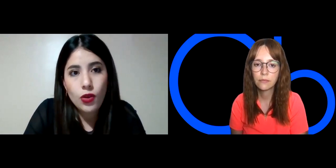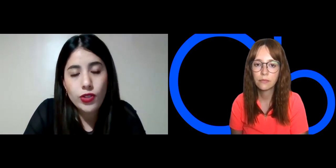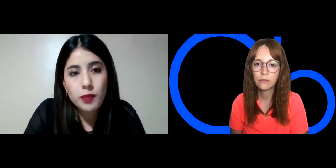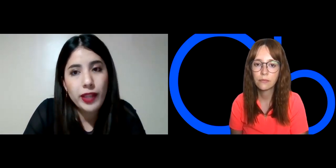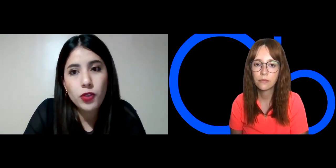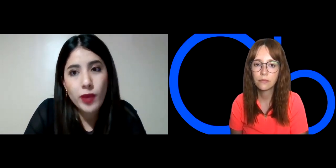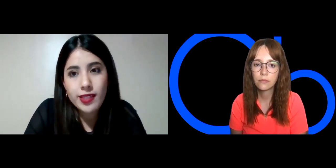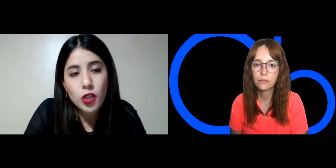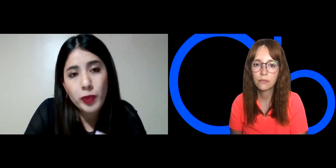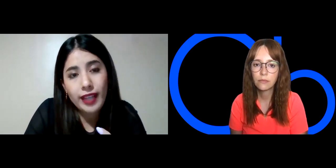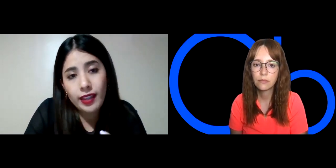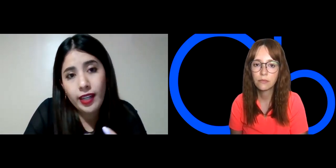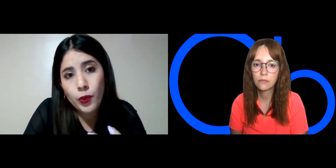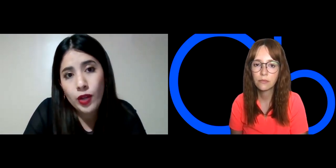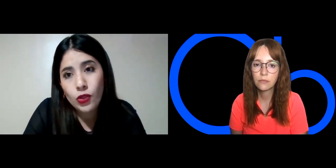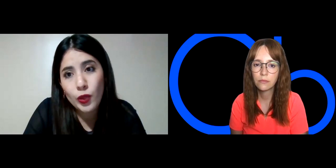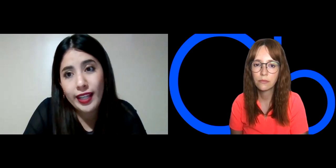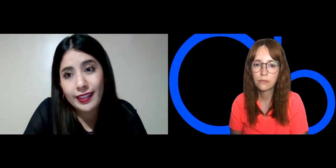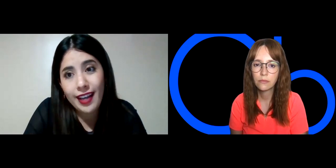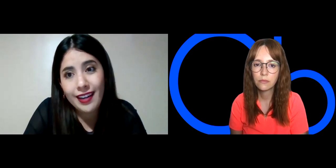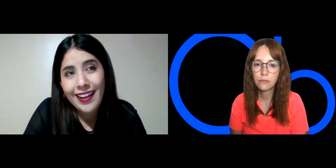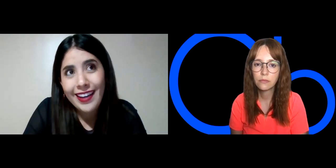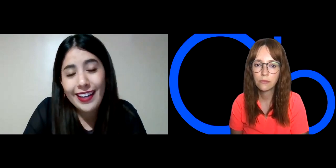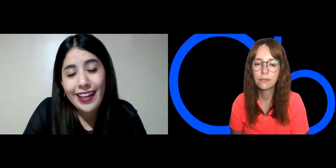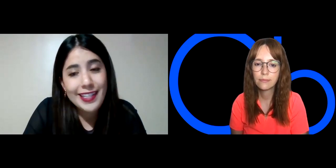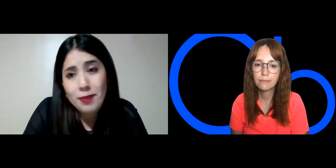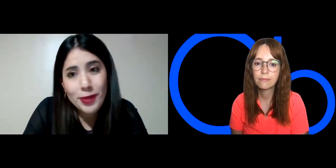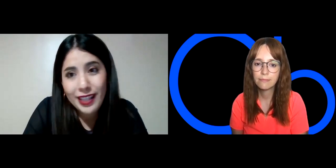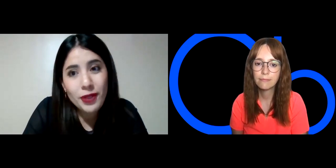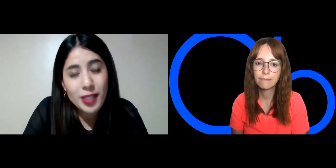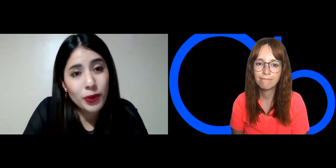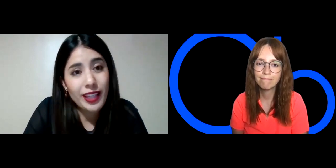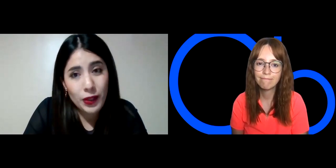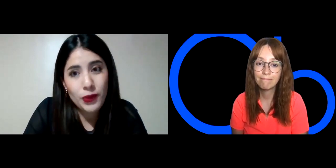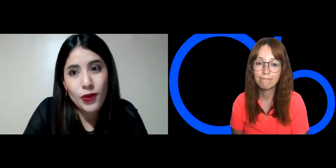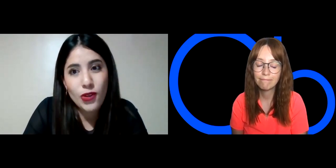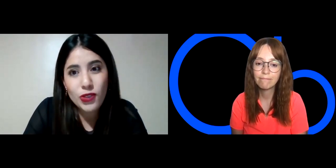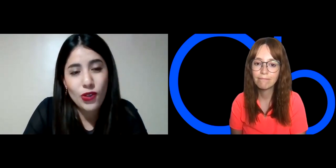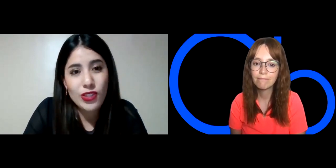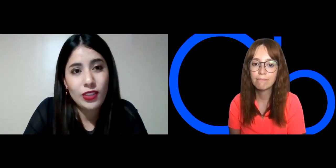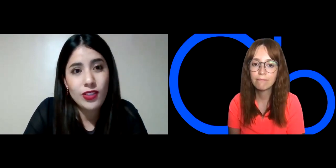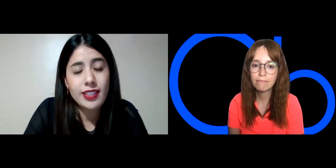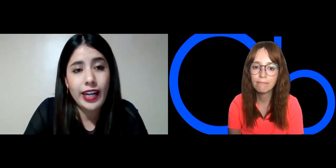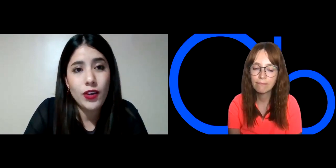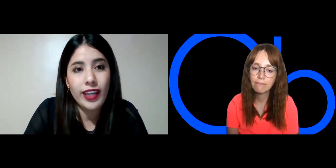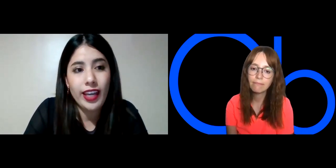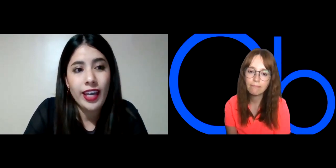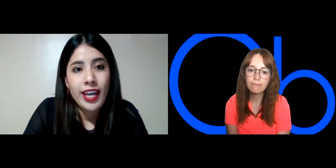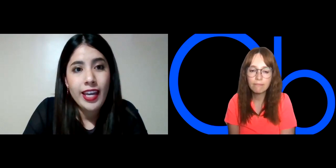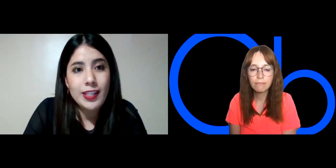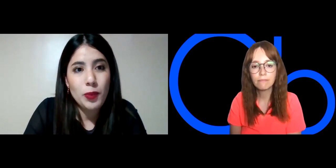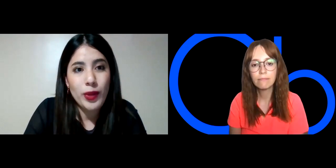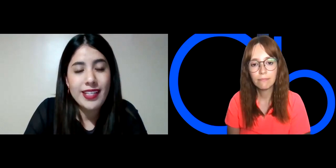conocen los aspectos básicos para atender en una consulta dental y el 100% responde que no, no los conoce. Entonces, creo